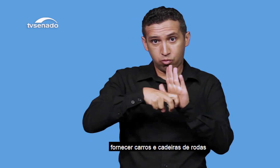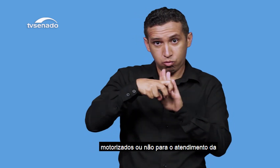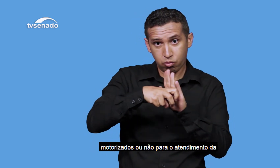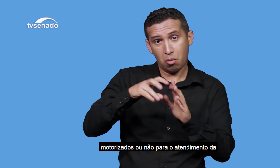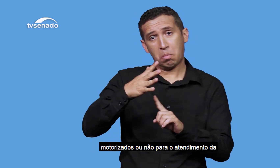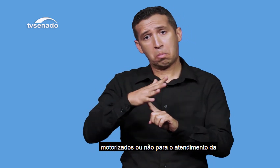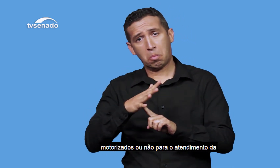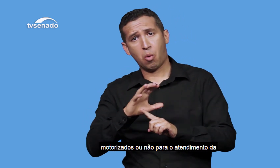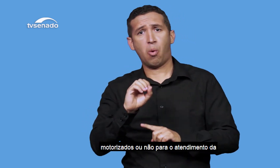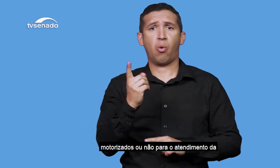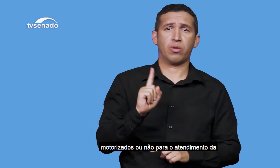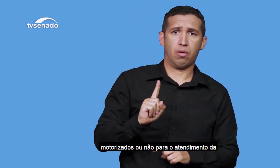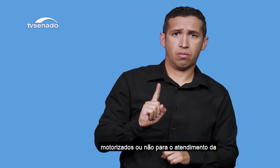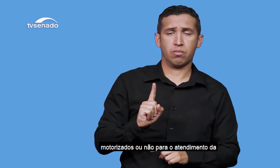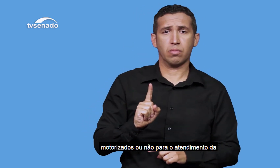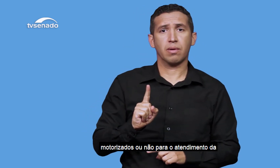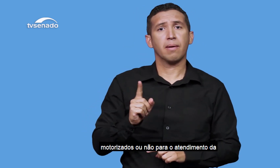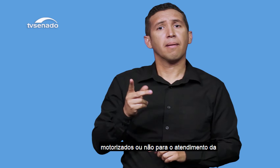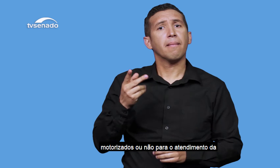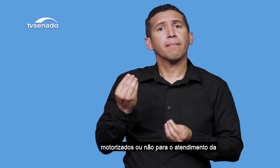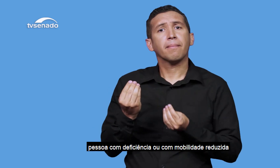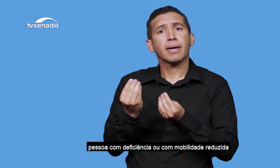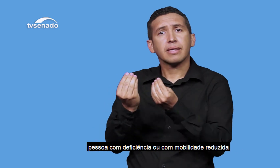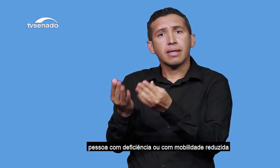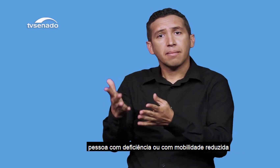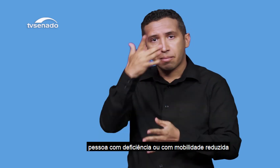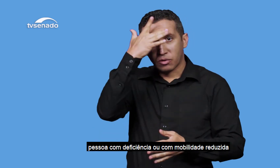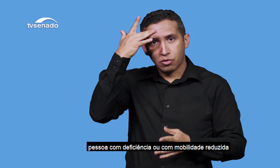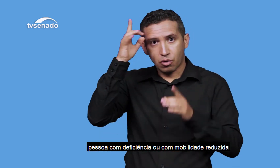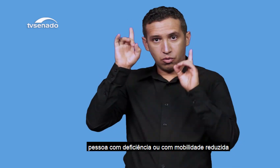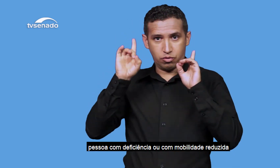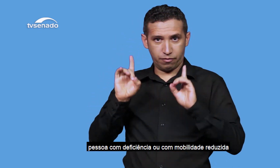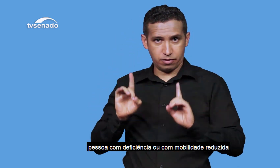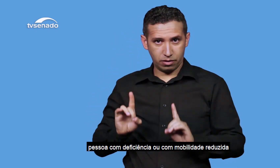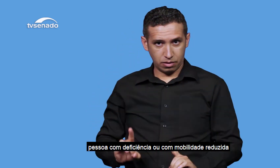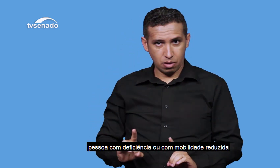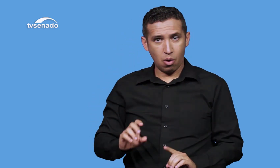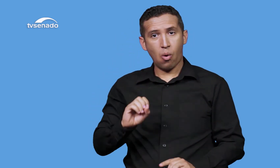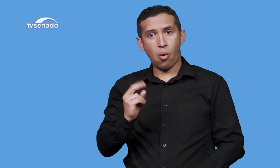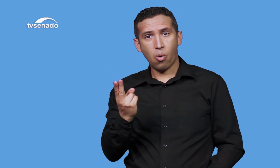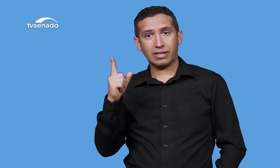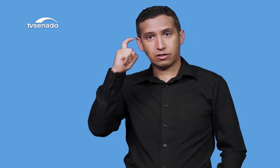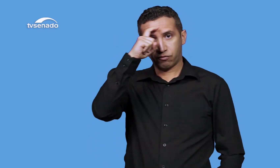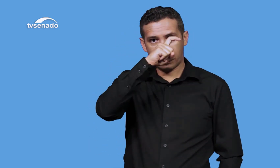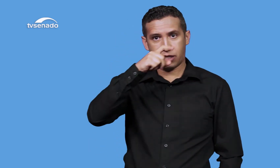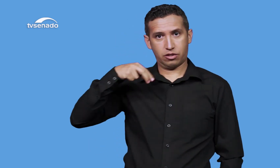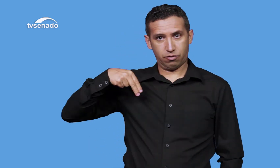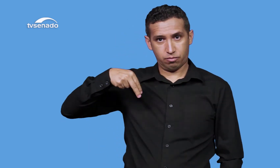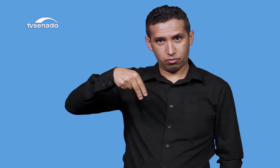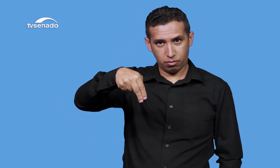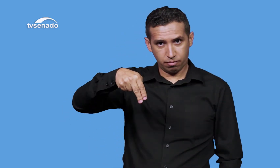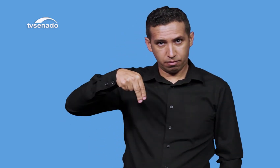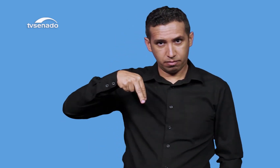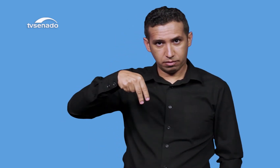rodas motorizados ou não para o atendimento da pessoa com deficiência ou com mobilidade reduzida